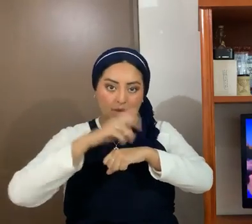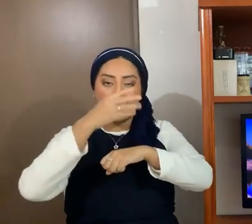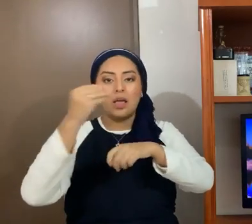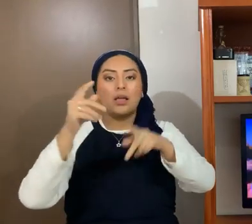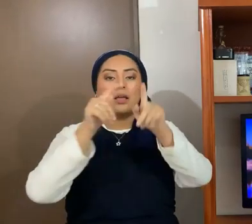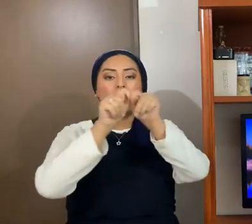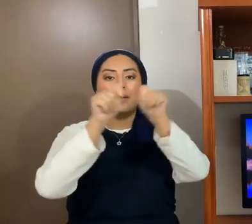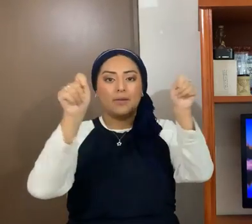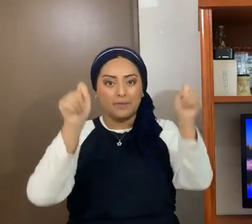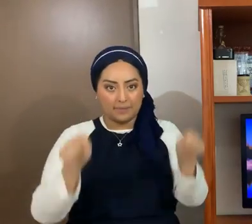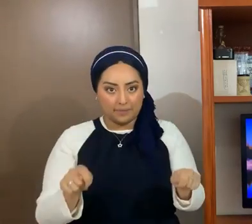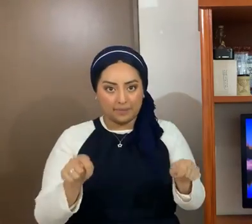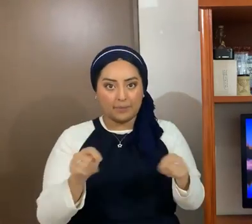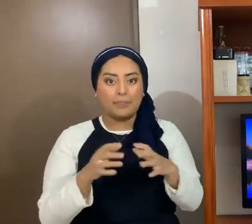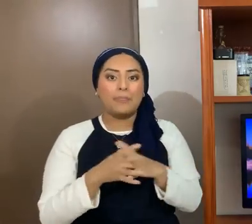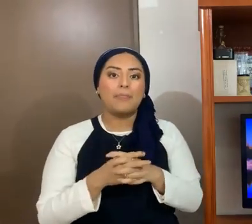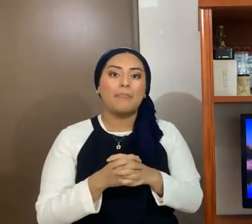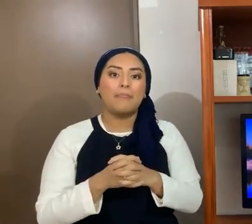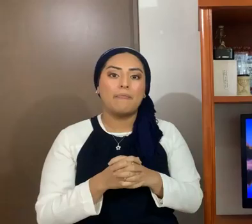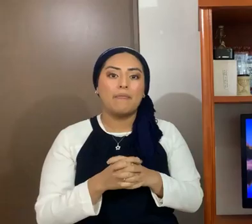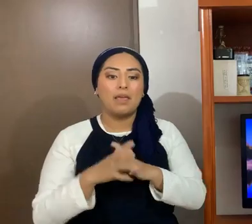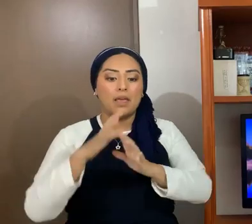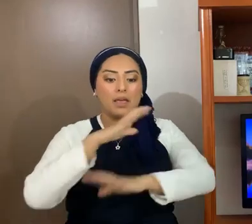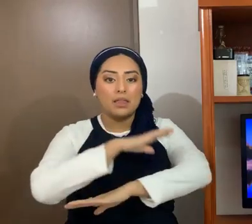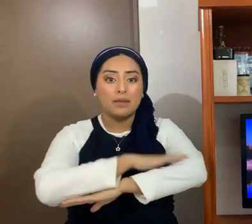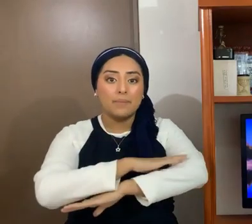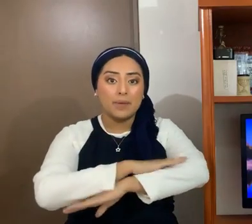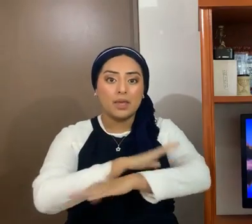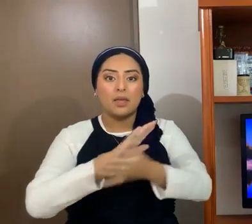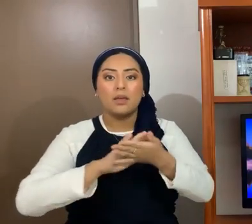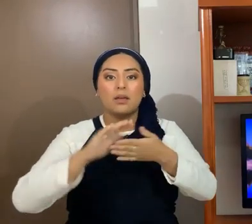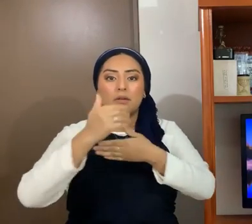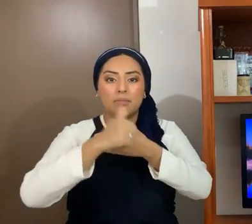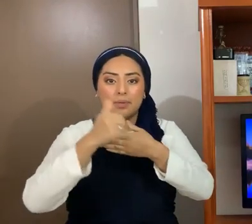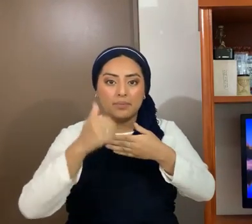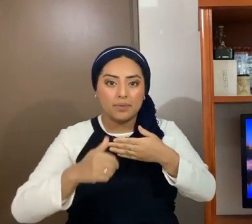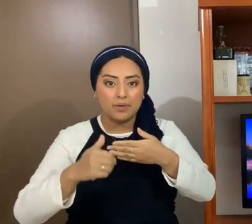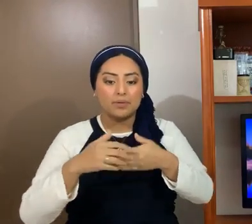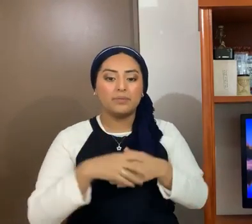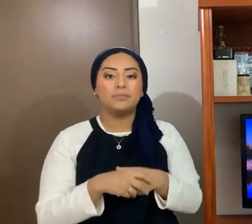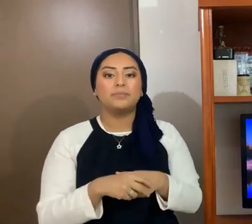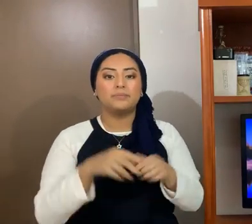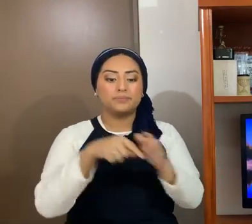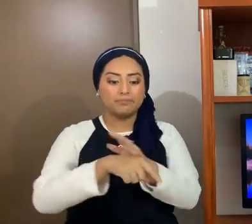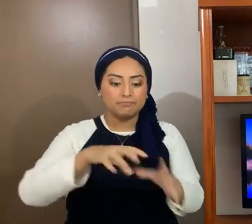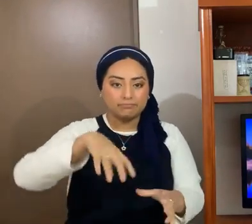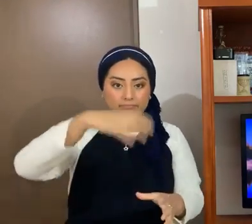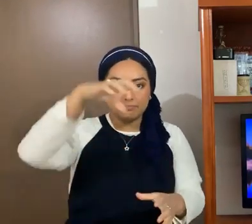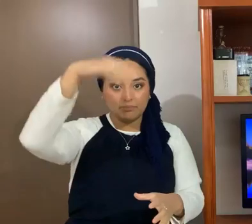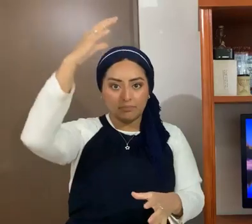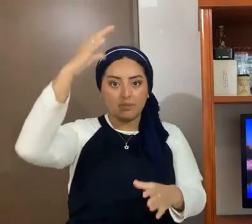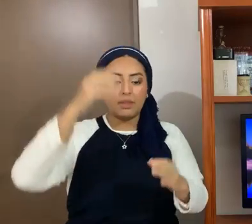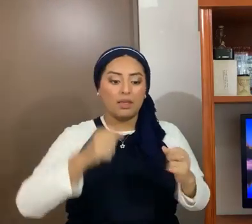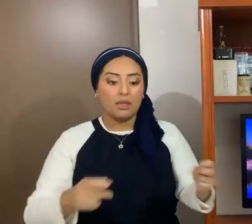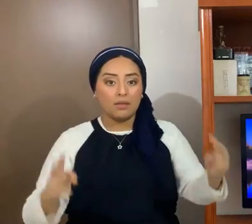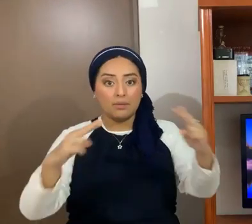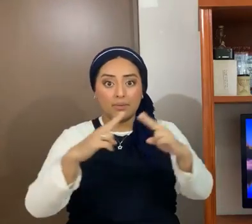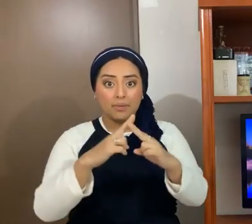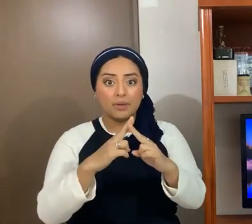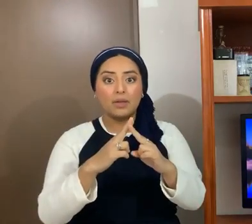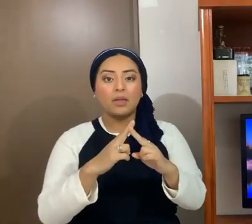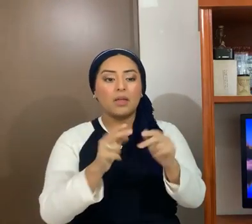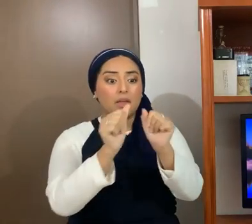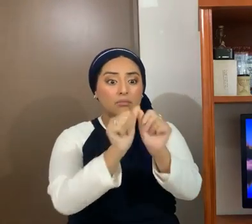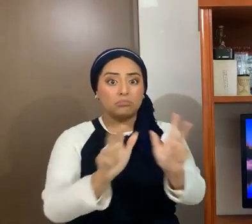el Mishkan o para el templo. La mesa de los panes de la proposición, el propiciatorio, el arca, la menorá. ¡Uf,